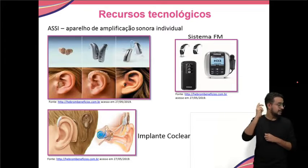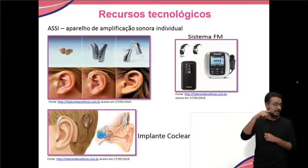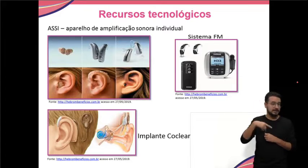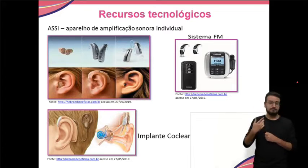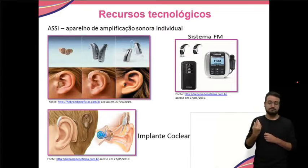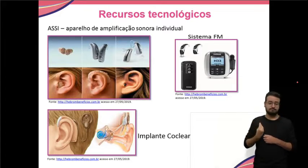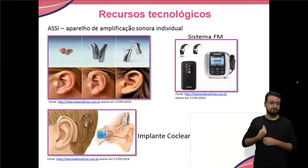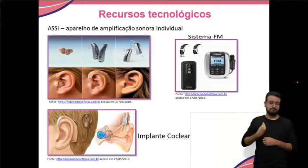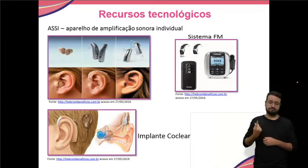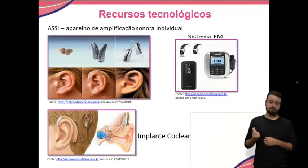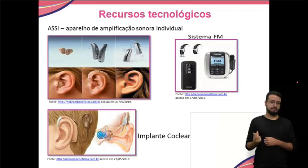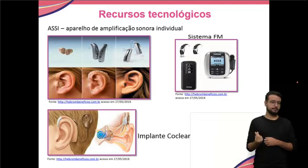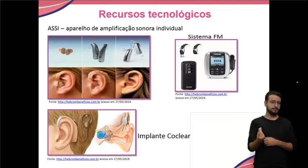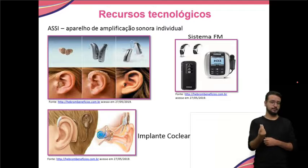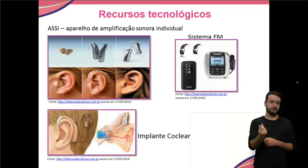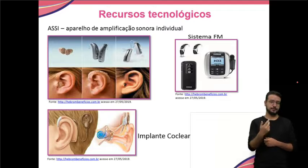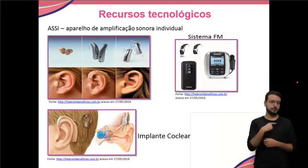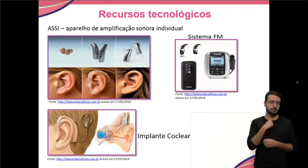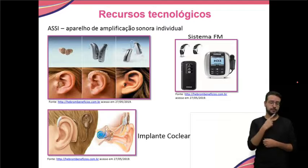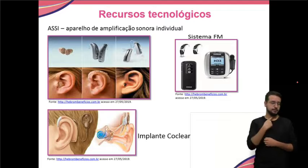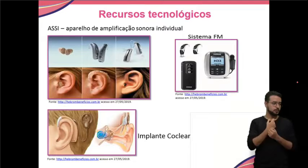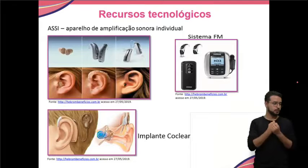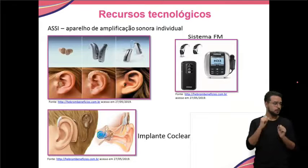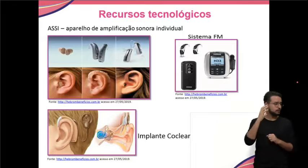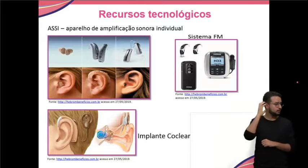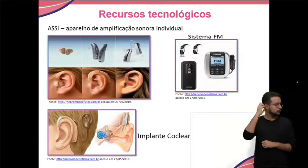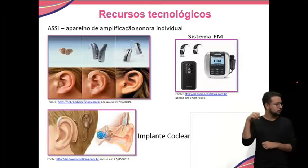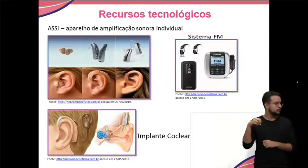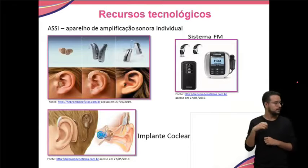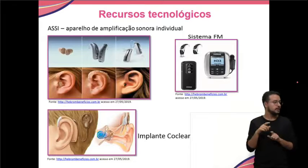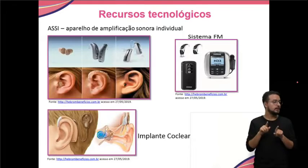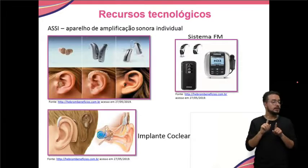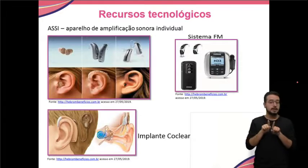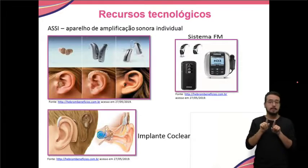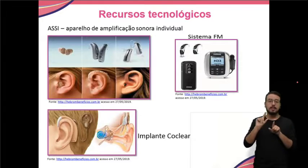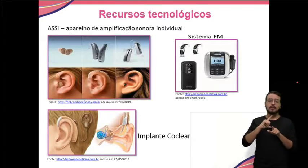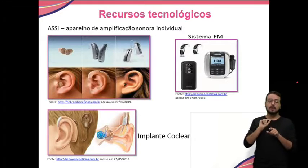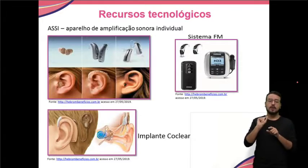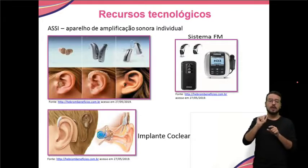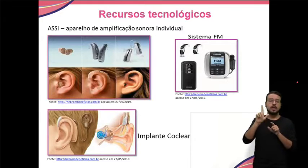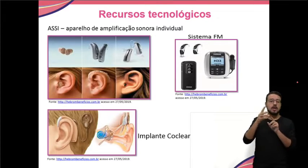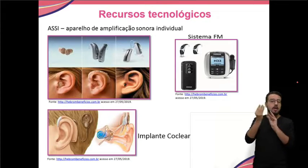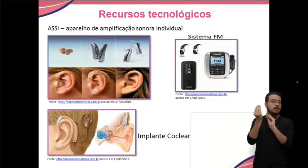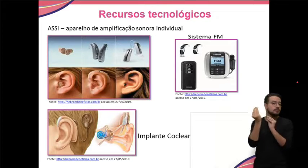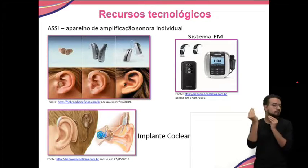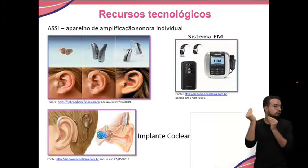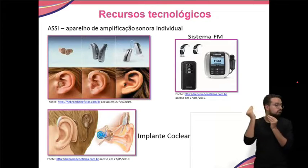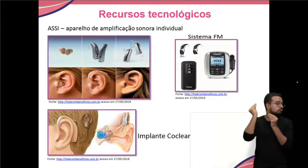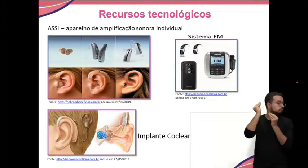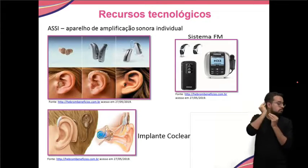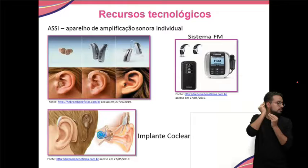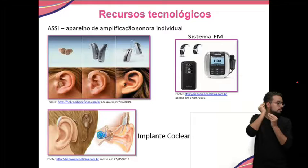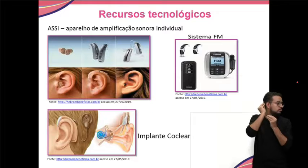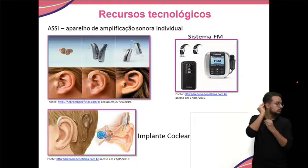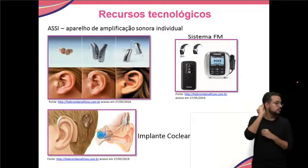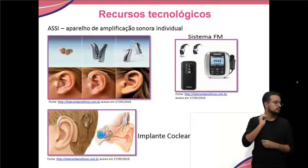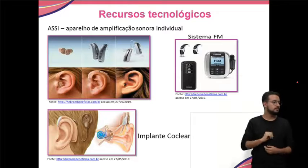e fica também ali na área, tem a parte externa, que fica ali na orelha da pessoa surda. E aí,